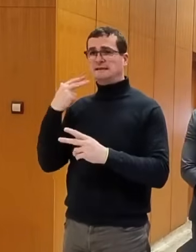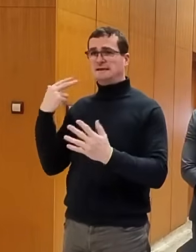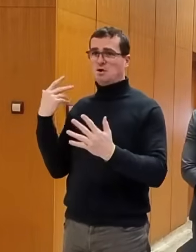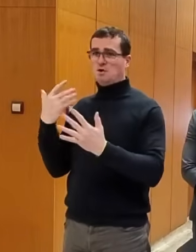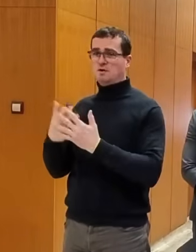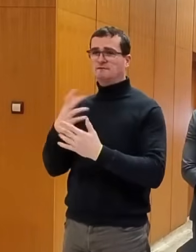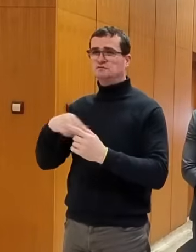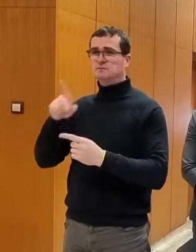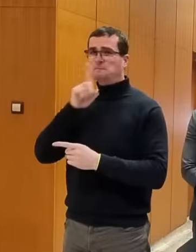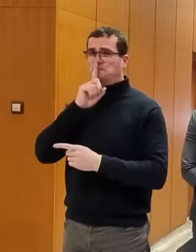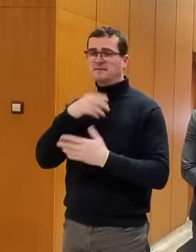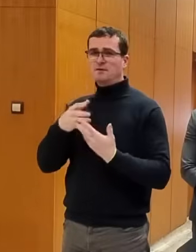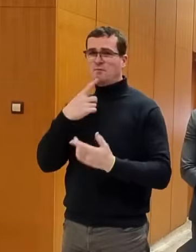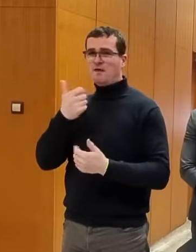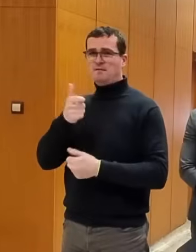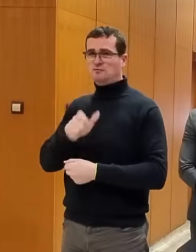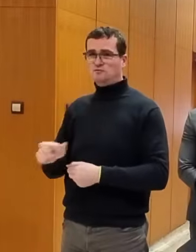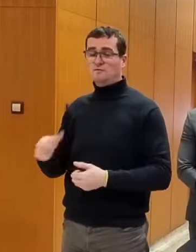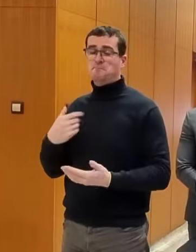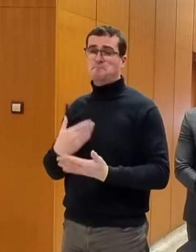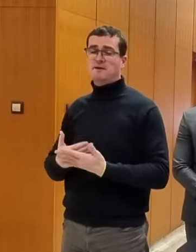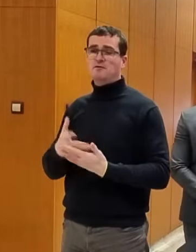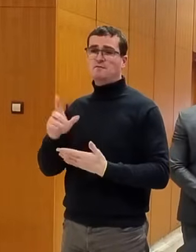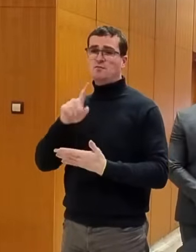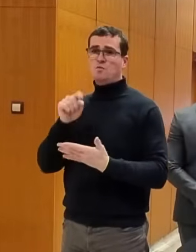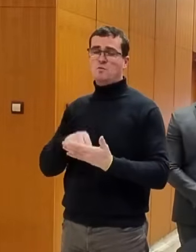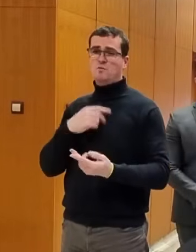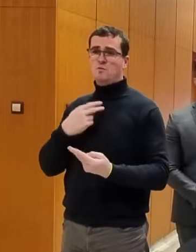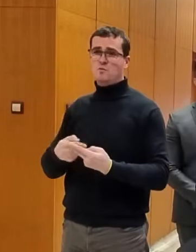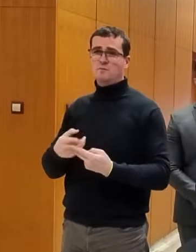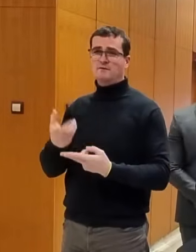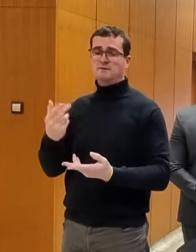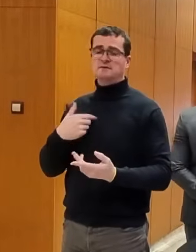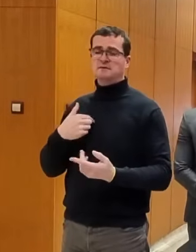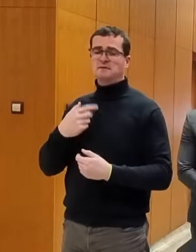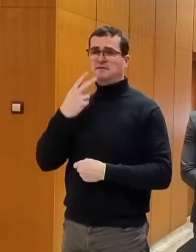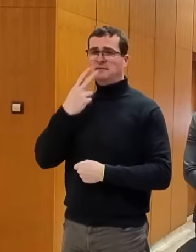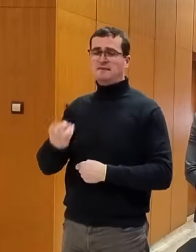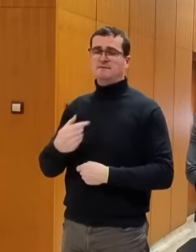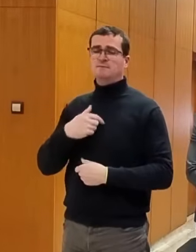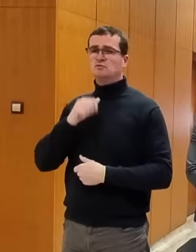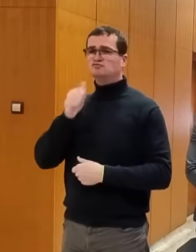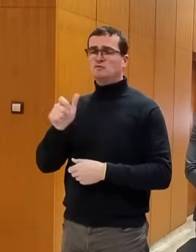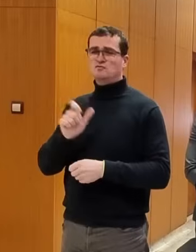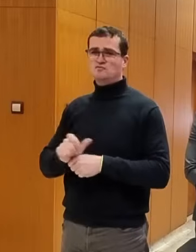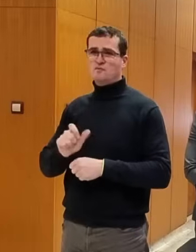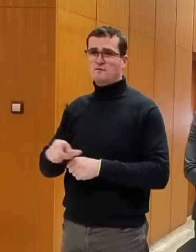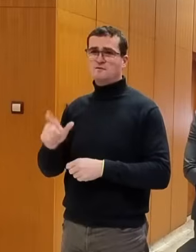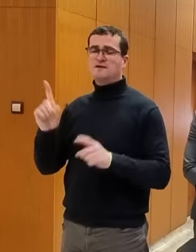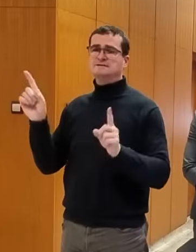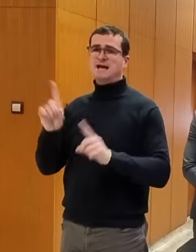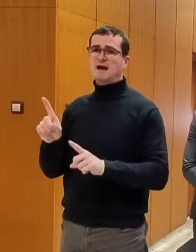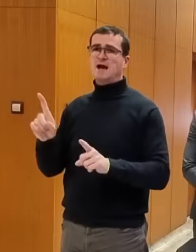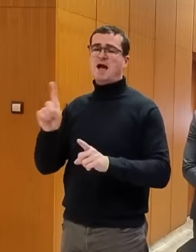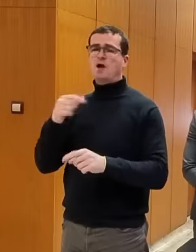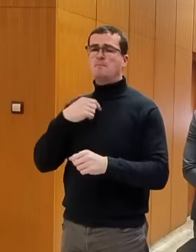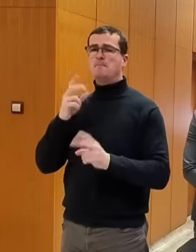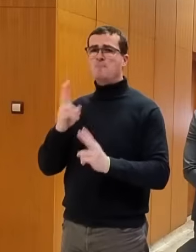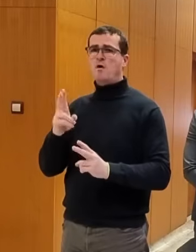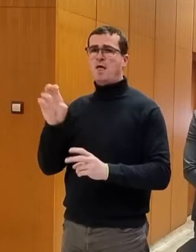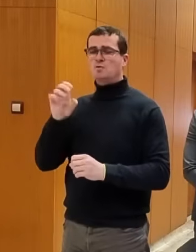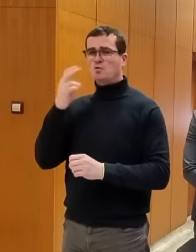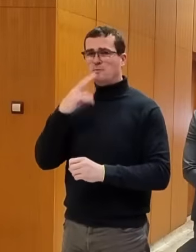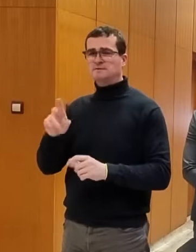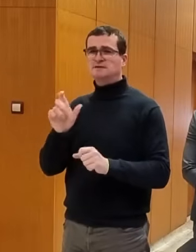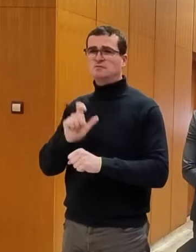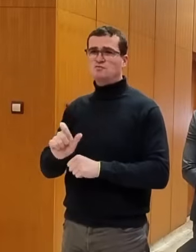kedy všetci boli ticho a nikto nepovedal ani slovo. Čiže na vašu otázku, ak mám odpovedať, ja nevidím žiaden dôvod, ako by mohla Európska